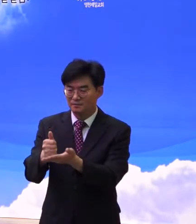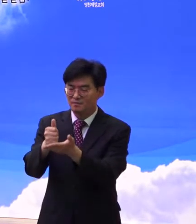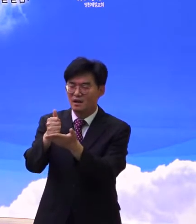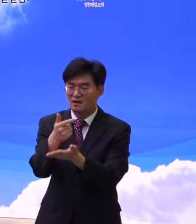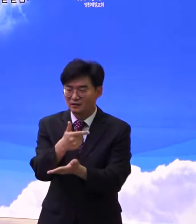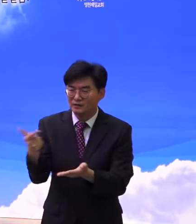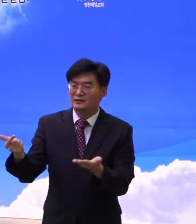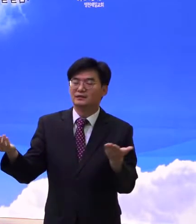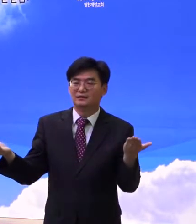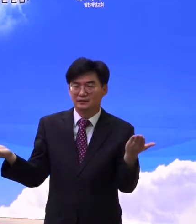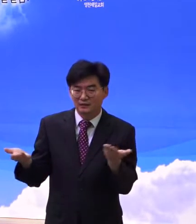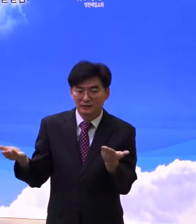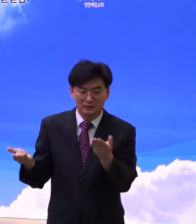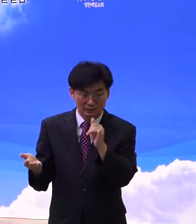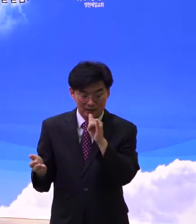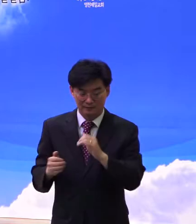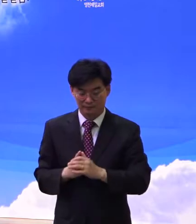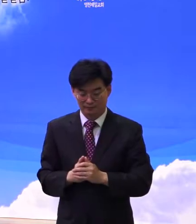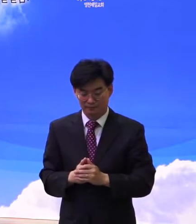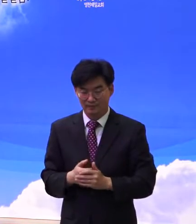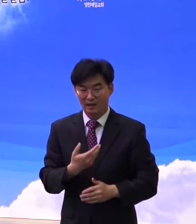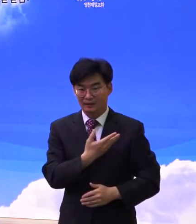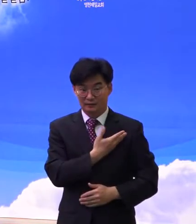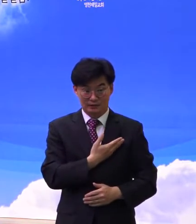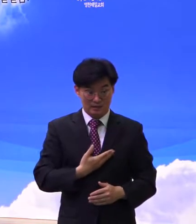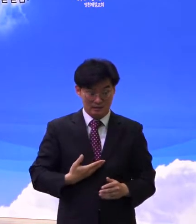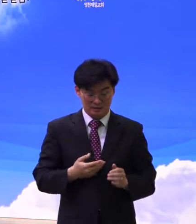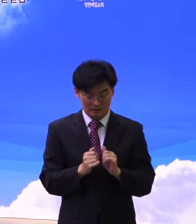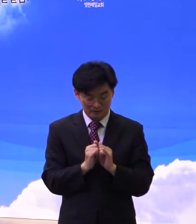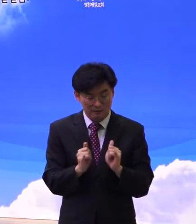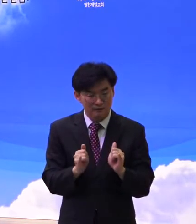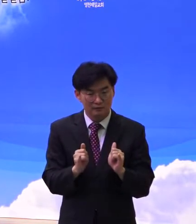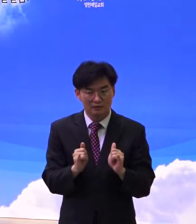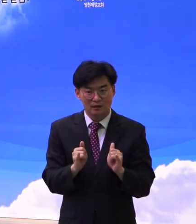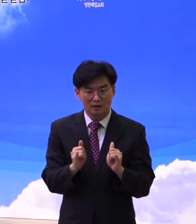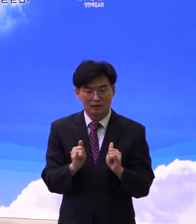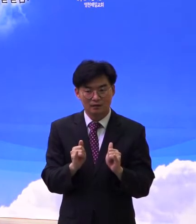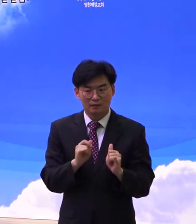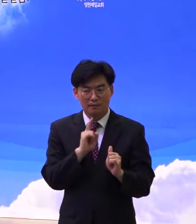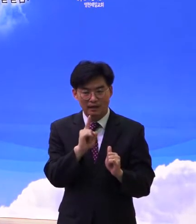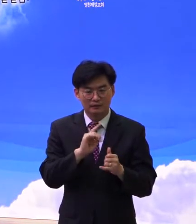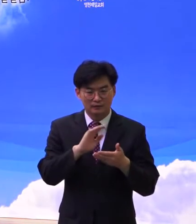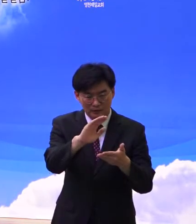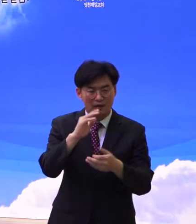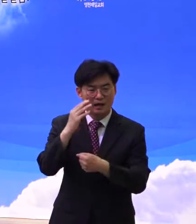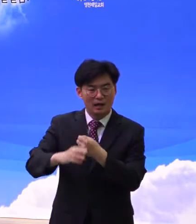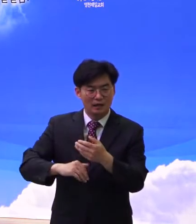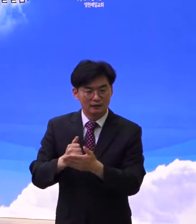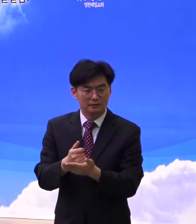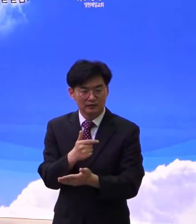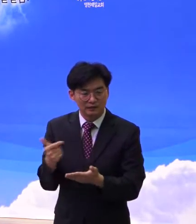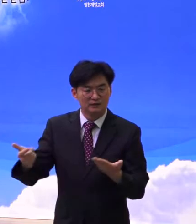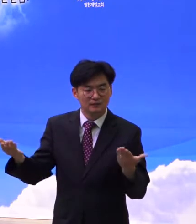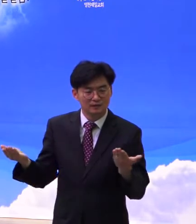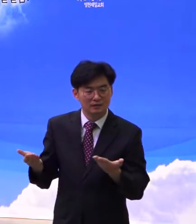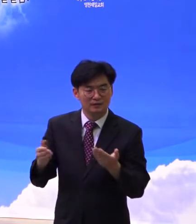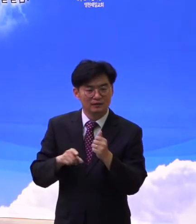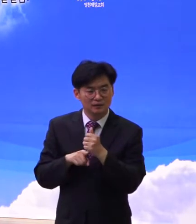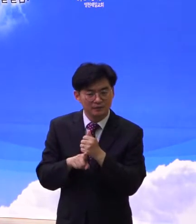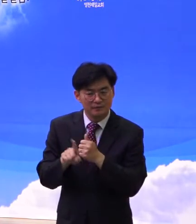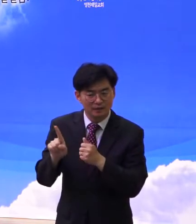그 책에서 이렇게 얘기했습니다. 제자들이 전했던 하나님의 큰 일이란 하나님이 예수